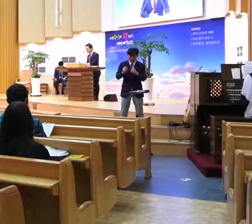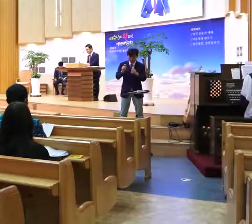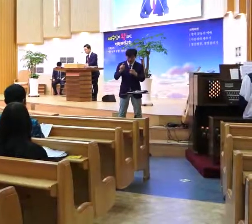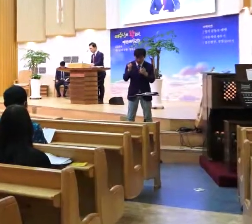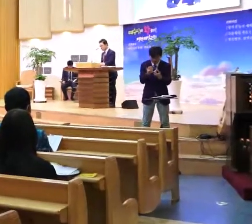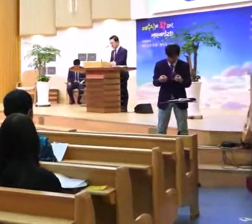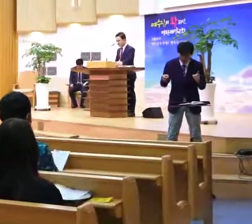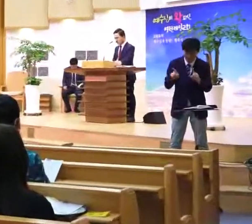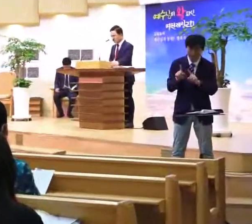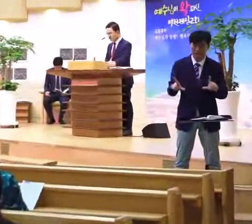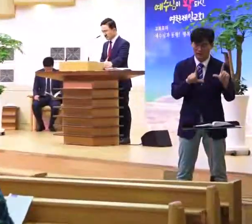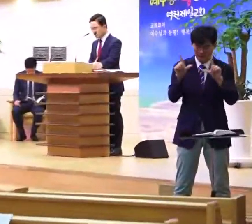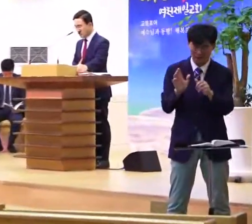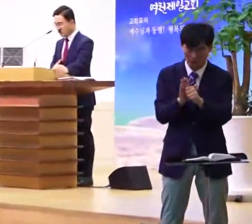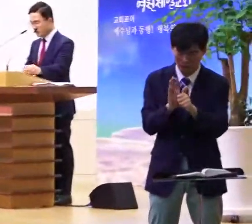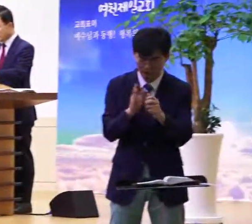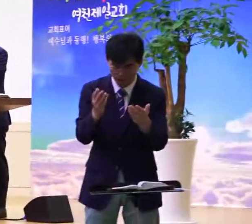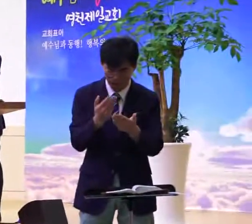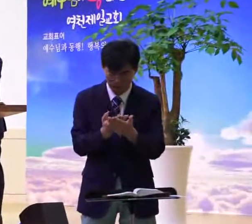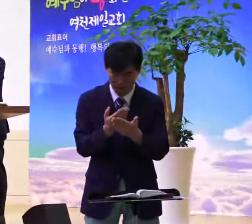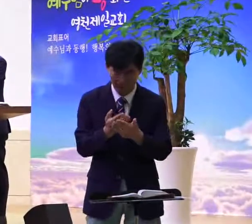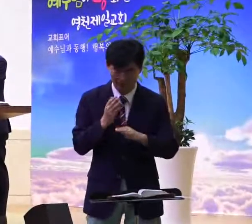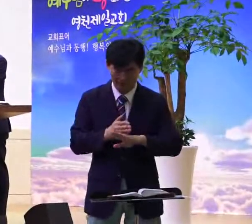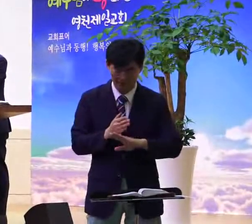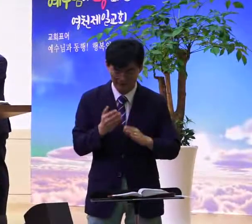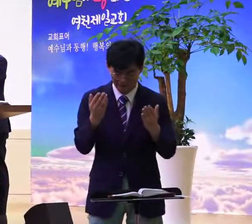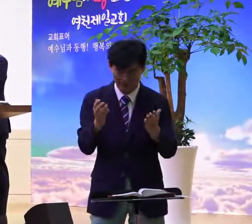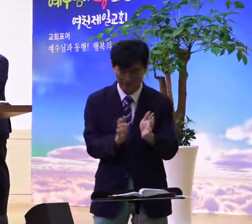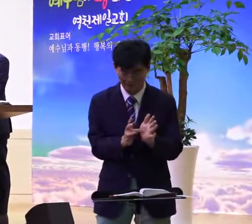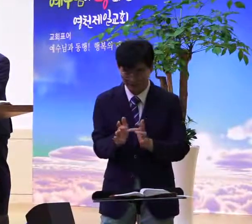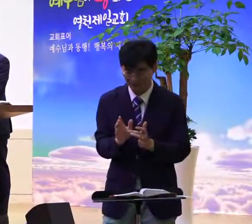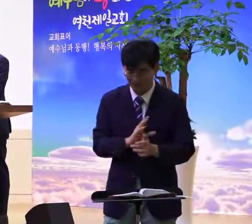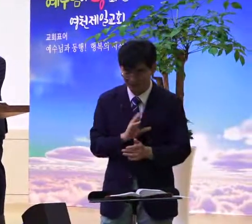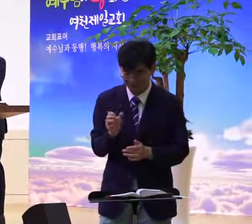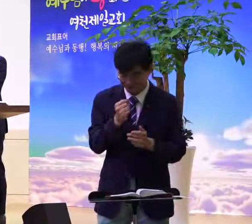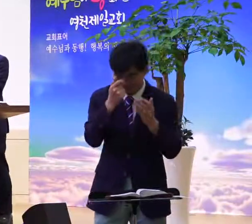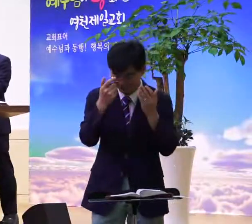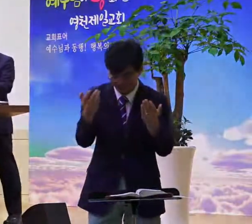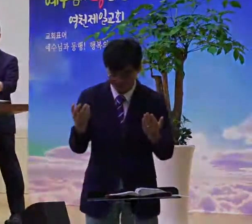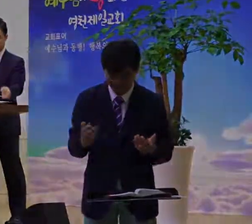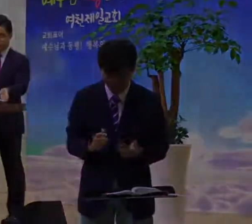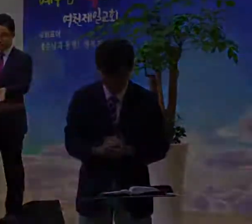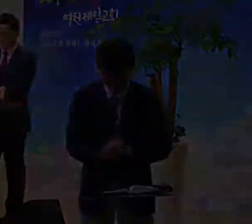하여 주시옵소서. 감사드리며 예수님의 이름으로 기도합니다. 아멘.